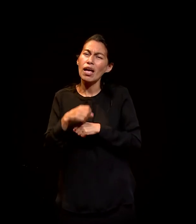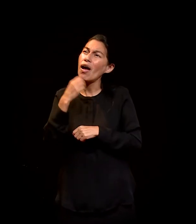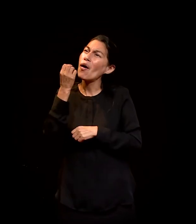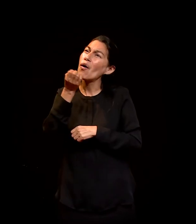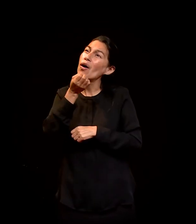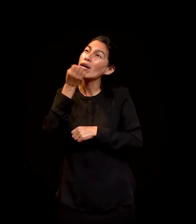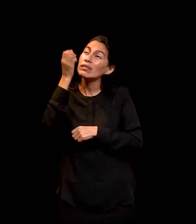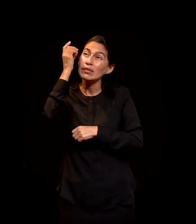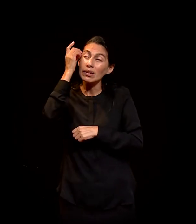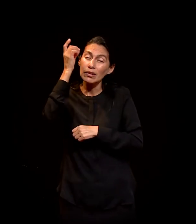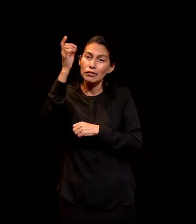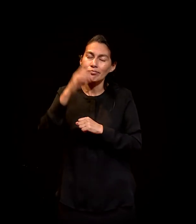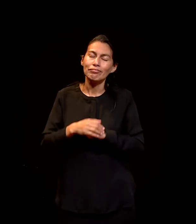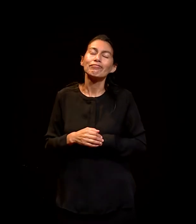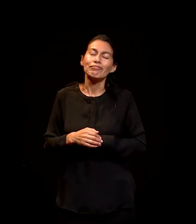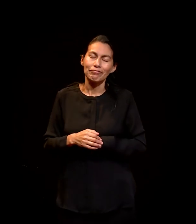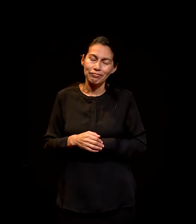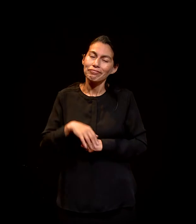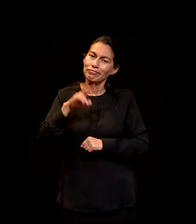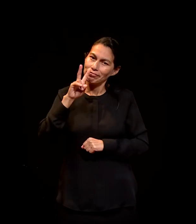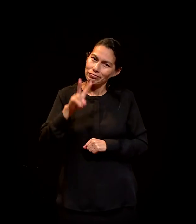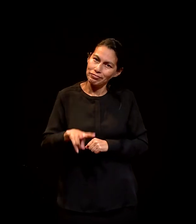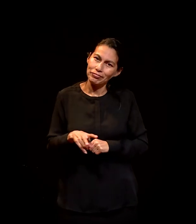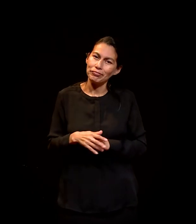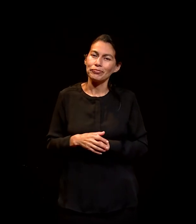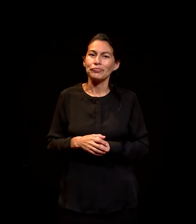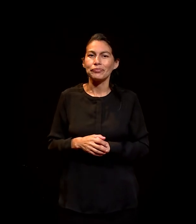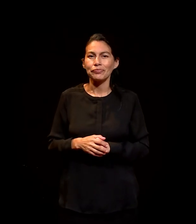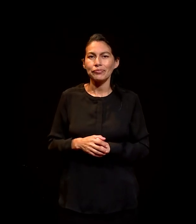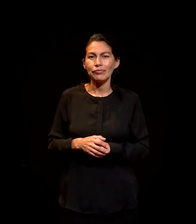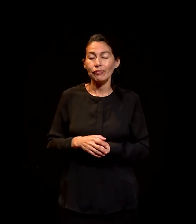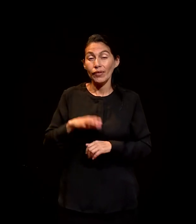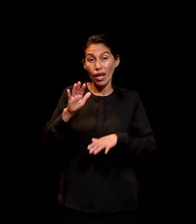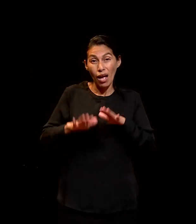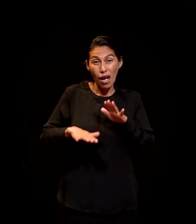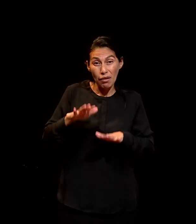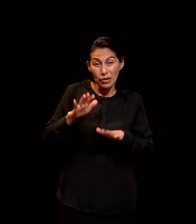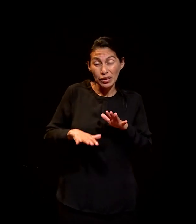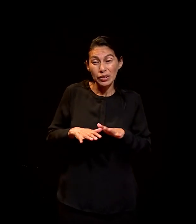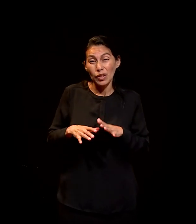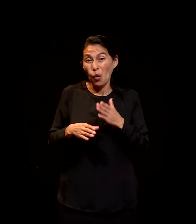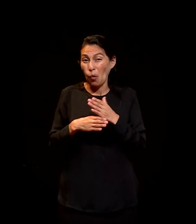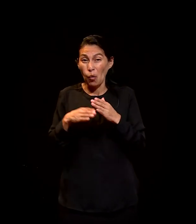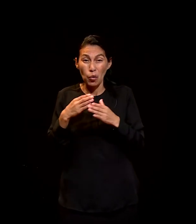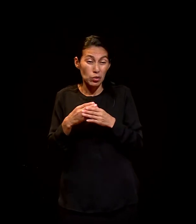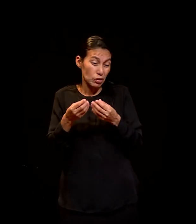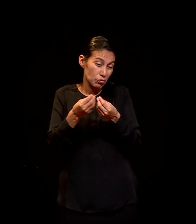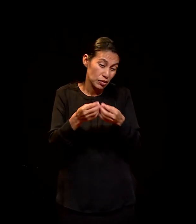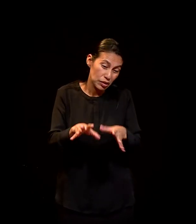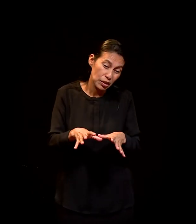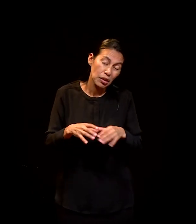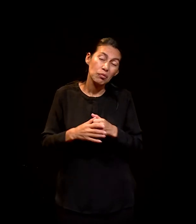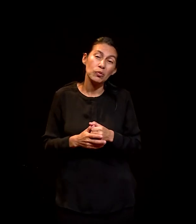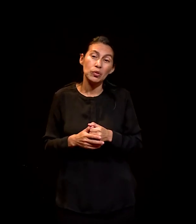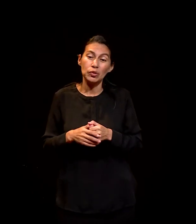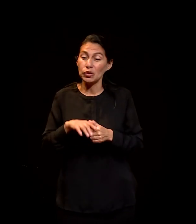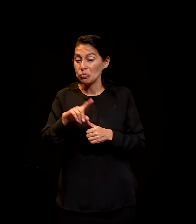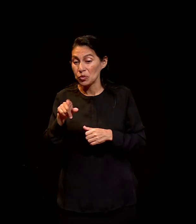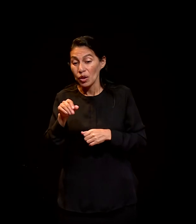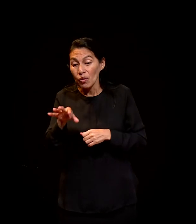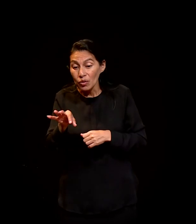dios ciertamente hemos perdido objetos mostramos